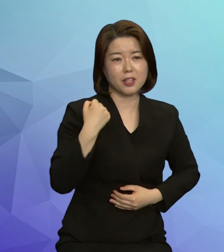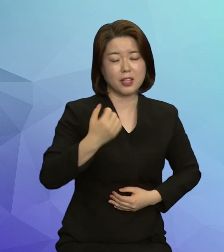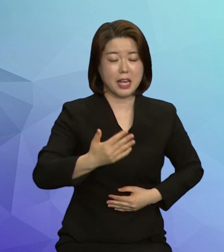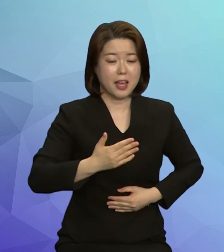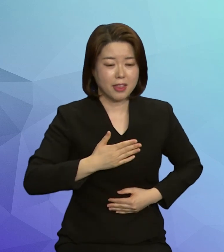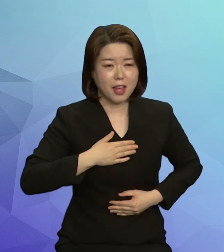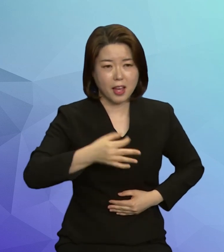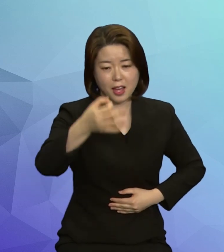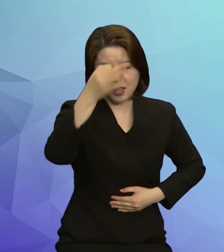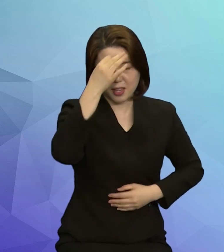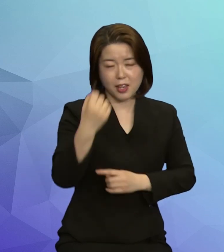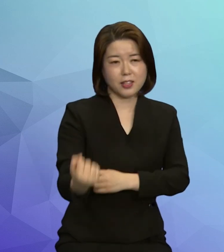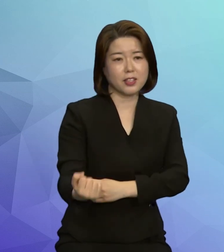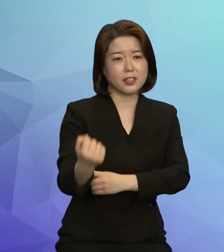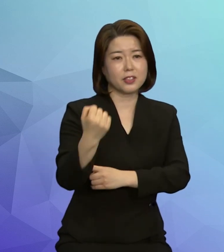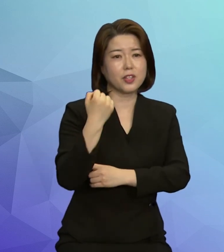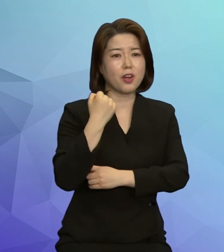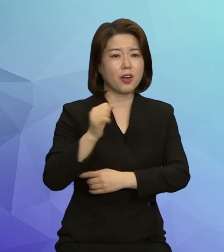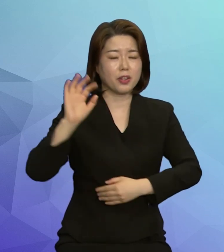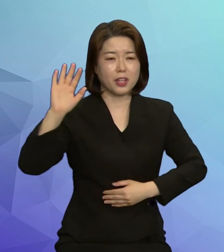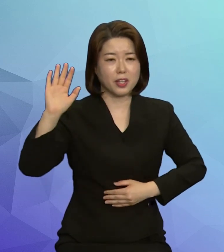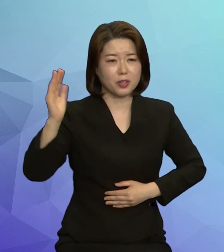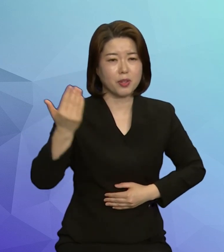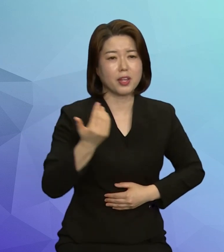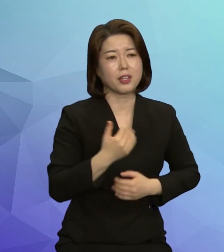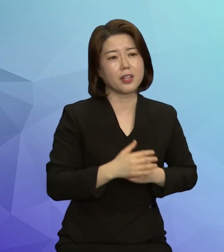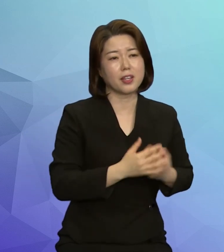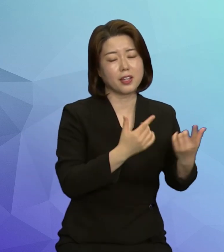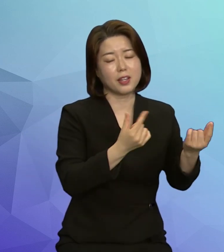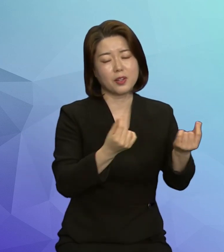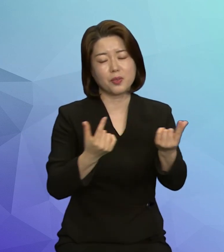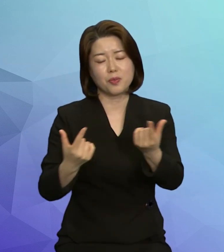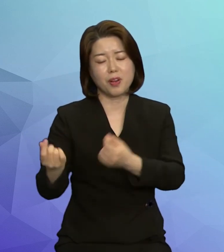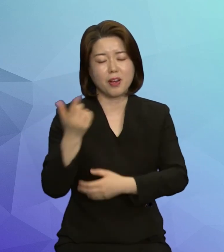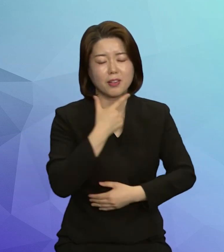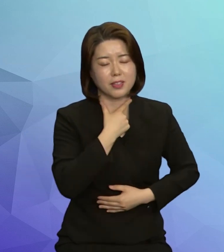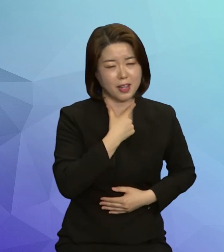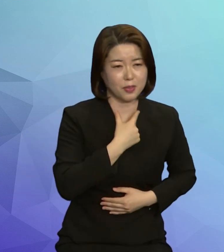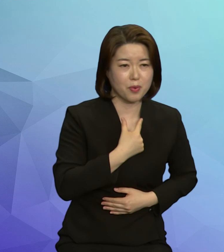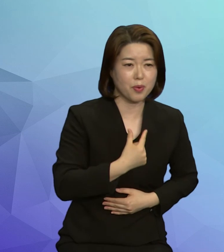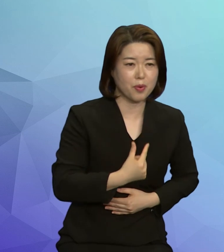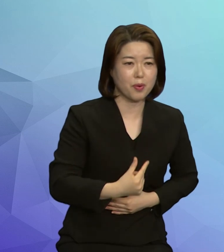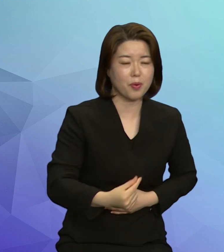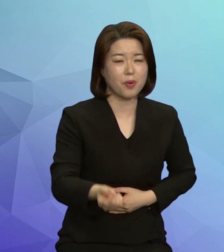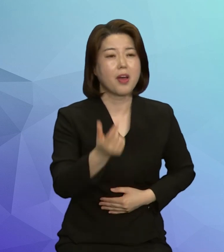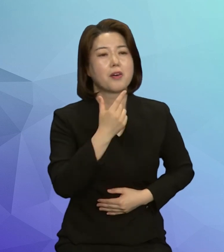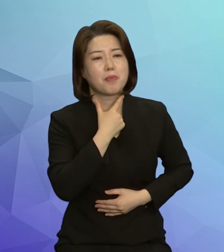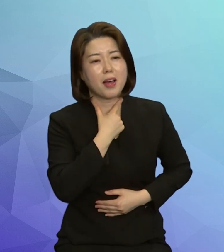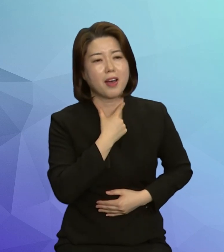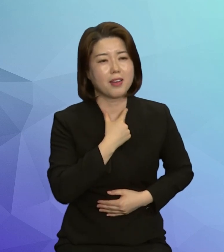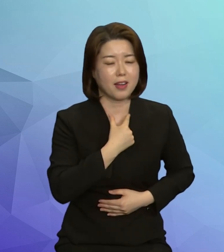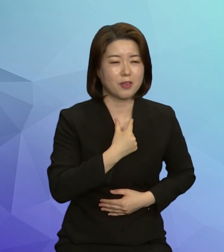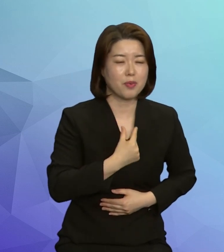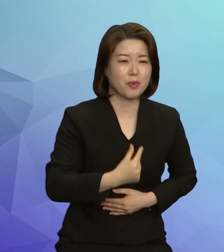성령님의 권능이 나의 능력이 되길